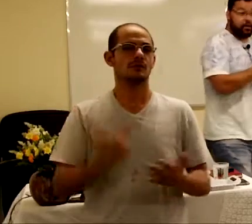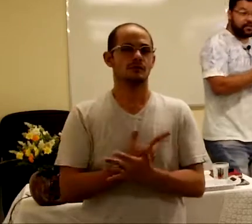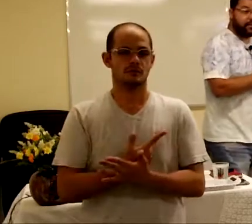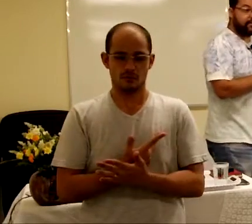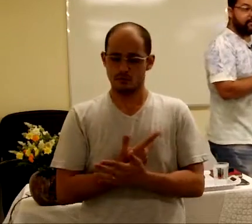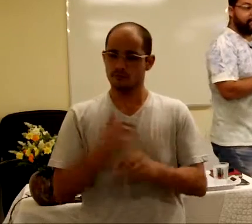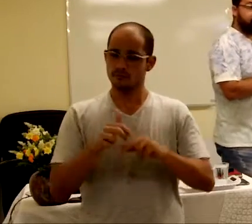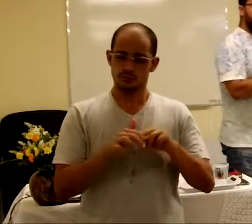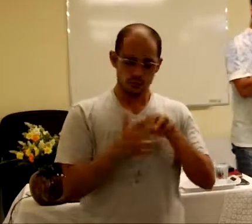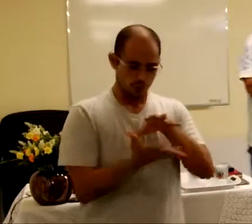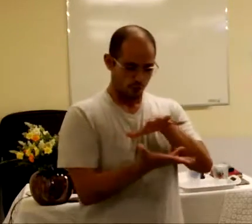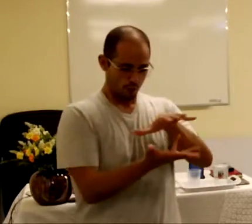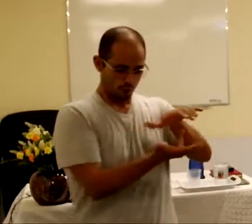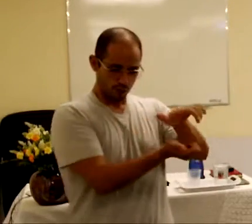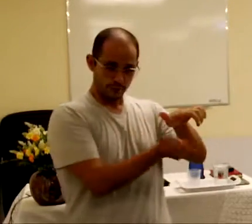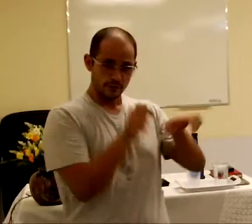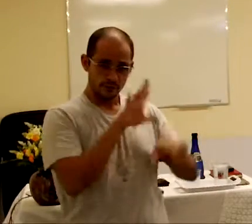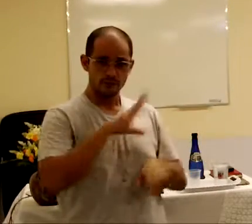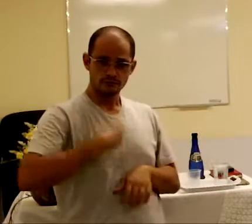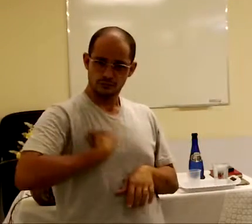uma causa. Tem uma causa.